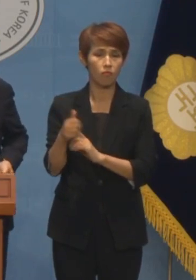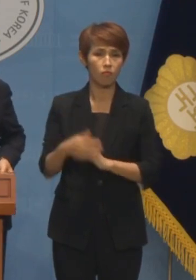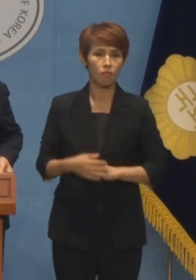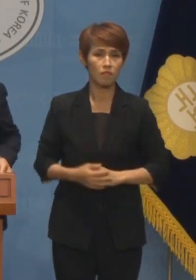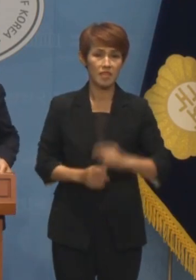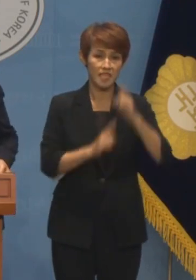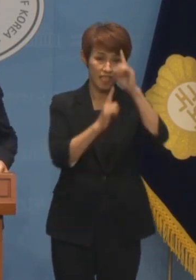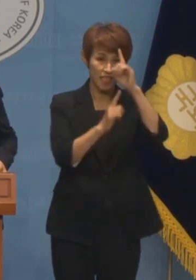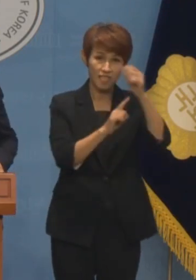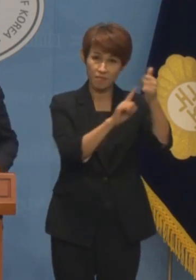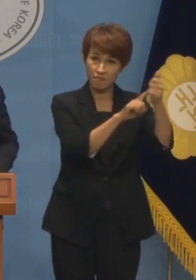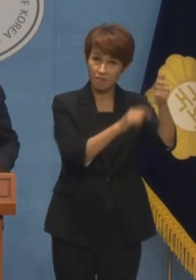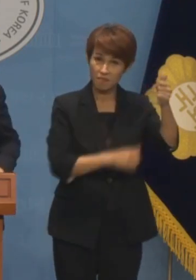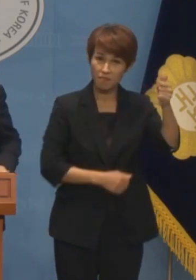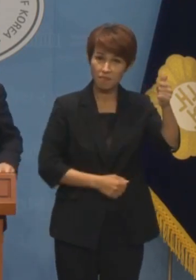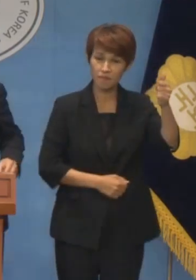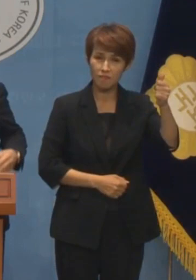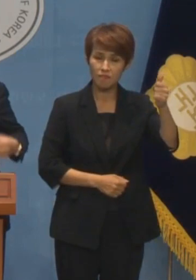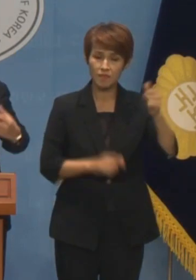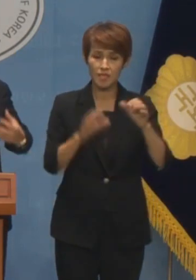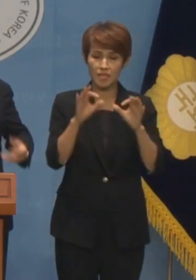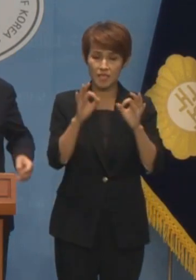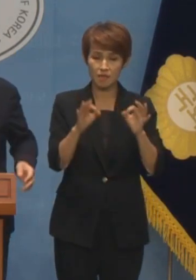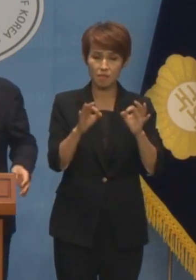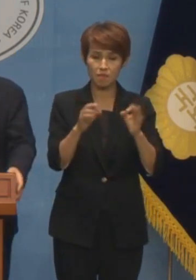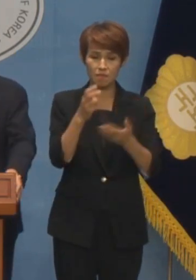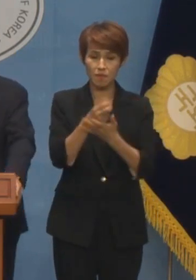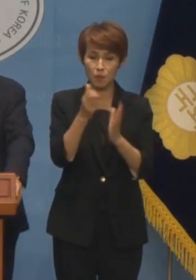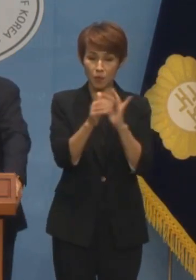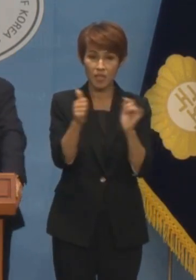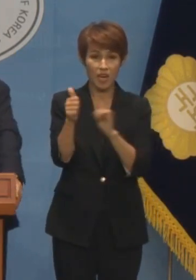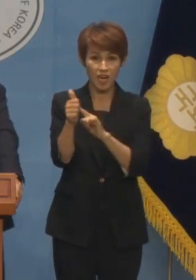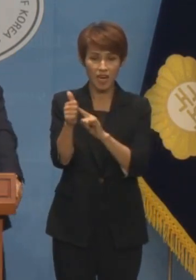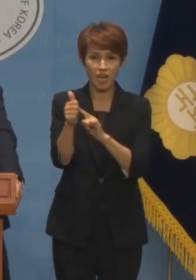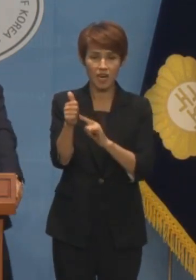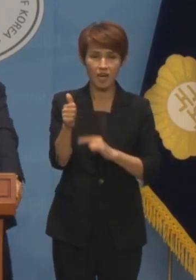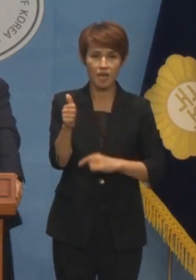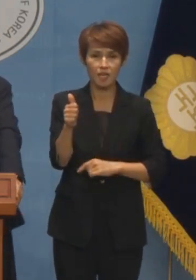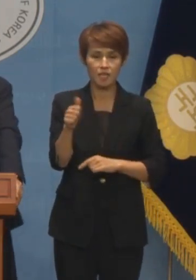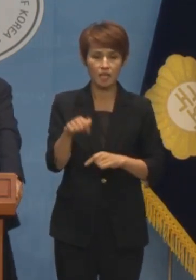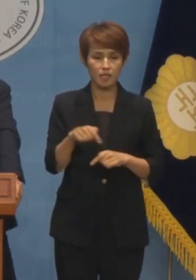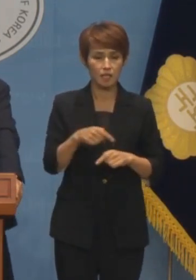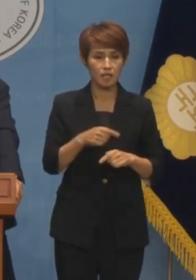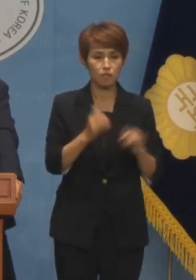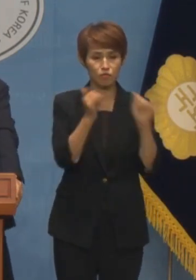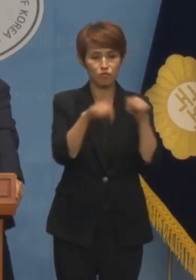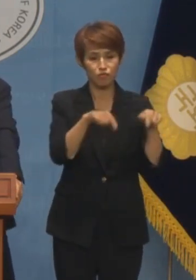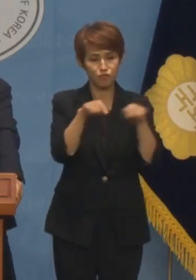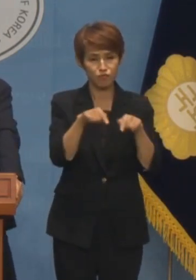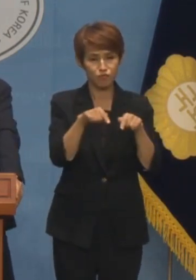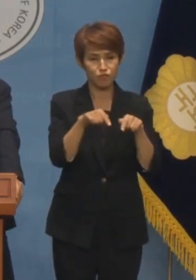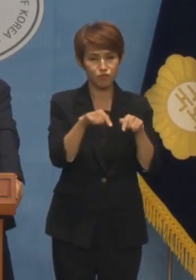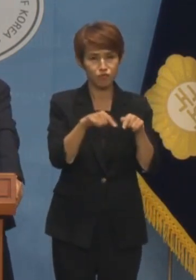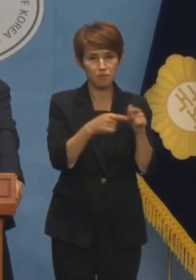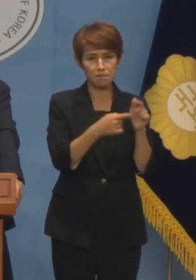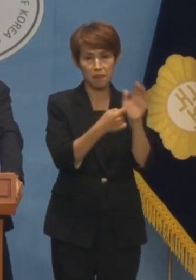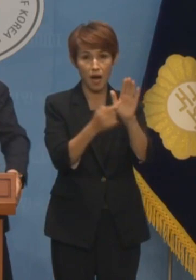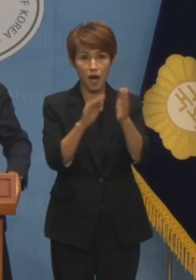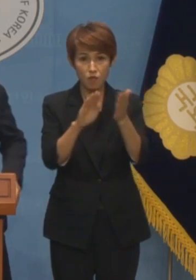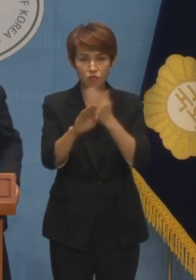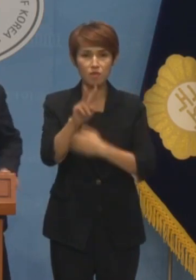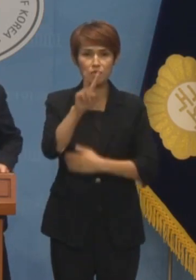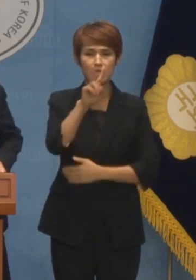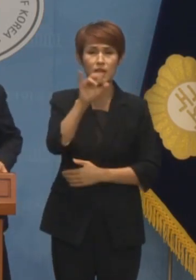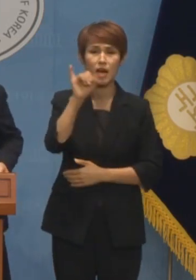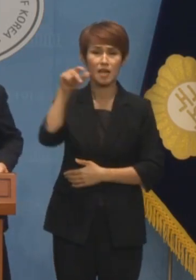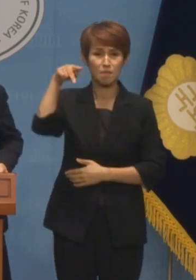이종호라는 사람이 김규현 변호사가 자신의 녹취 제보 이후에 이종호가 VIP 이야기 전부